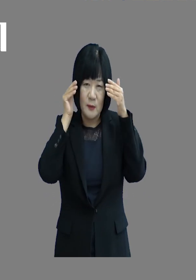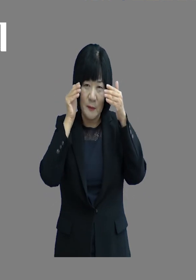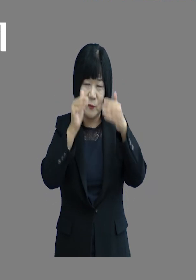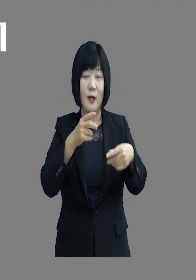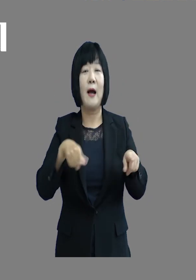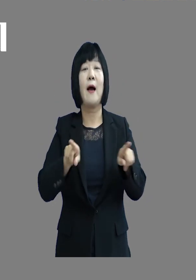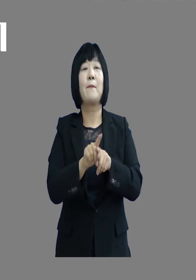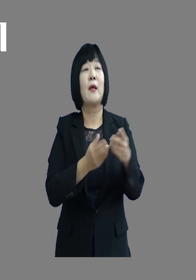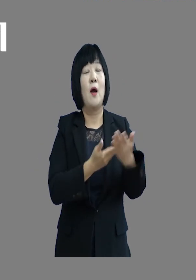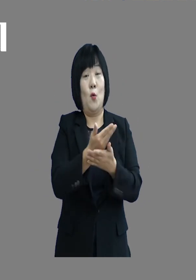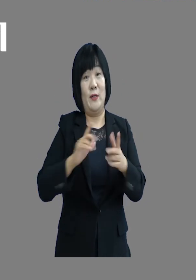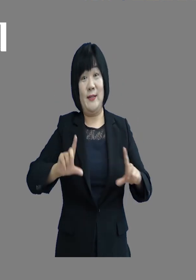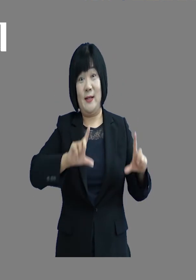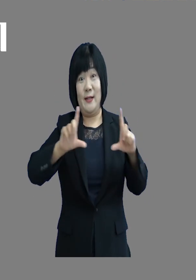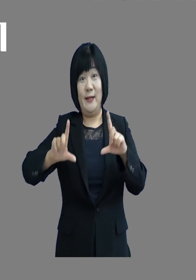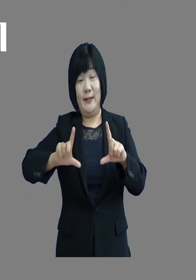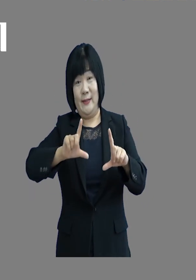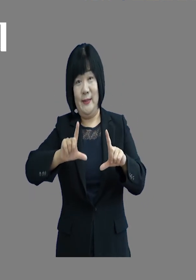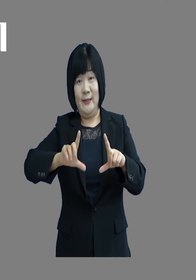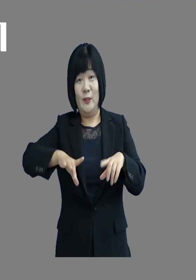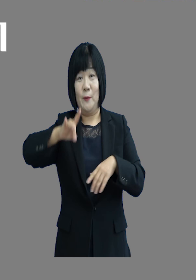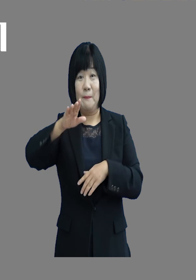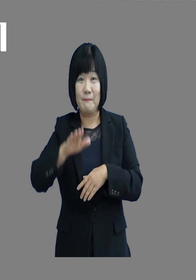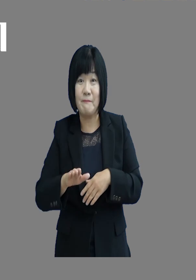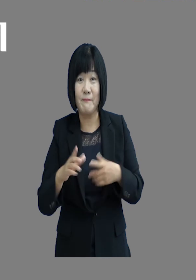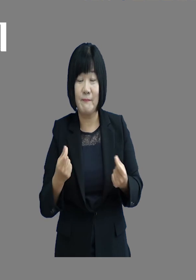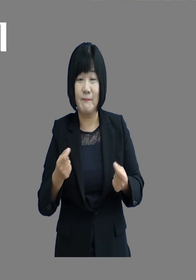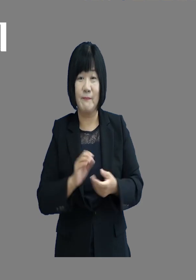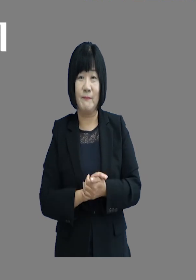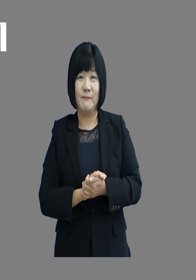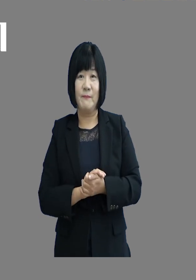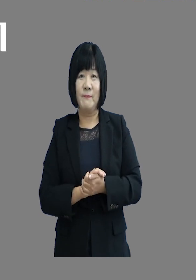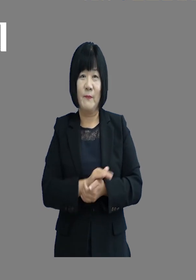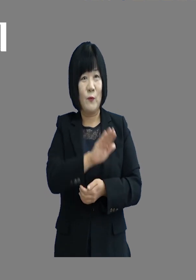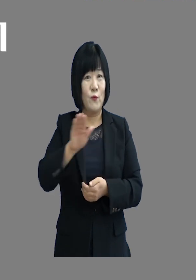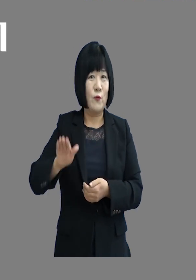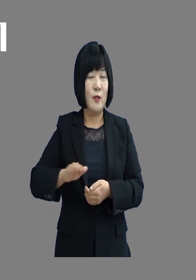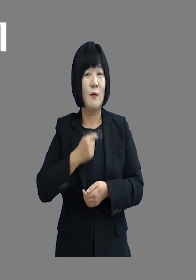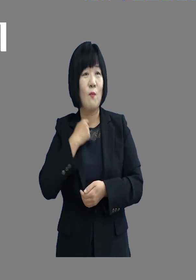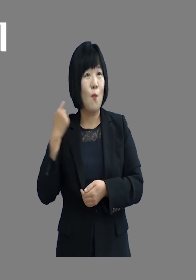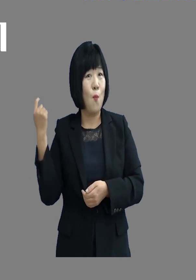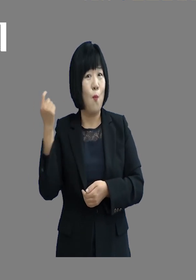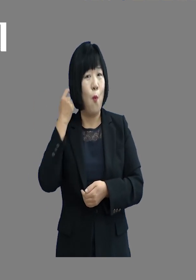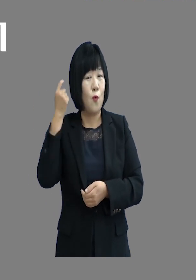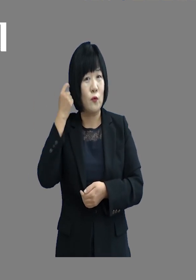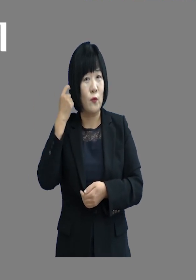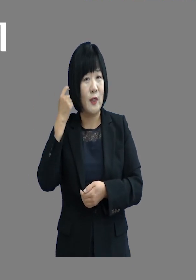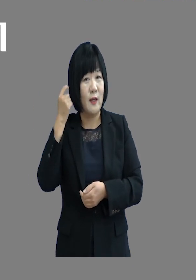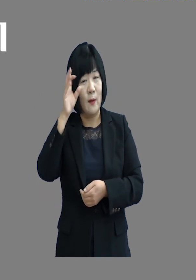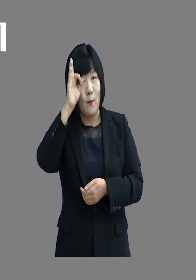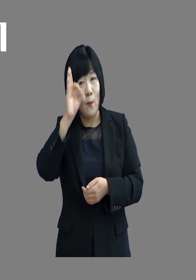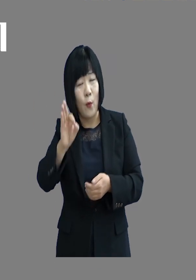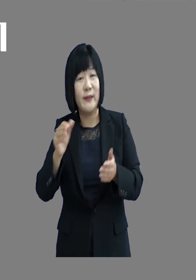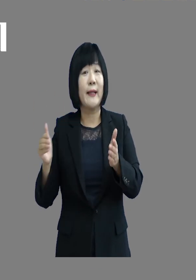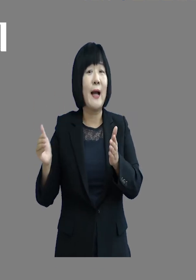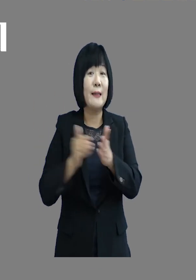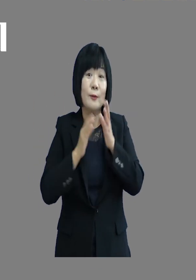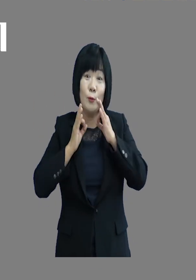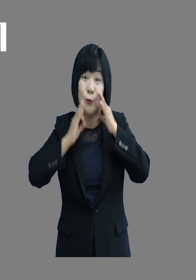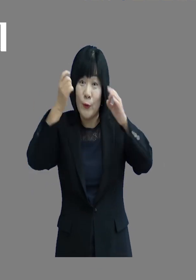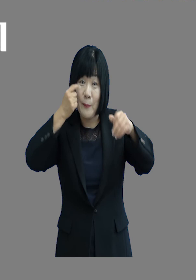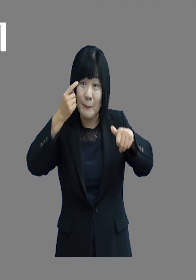함께 어울려 살아가는 첫걸음이 아닐까요? 우리 그 목소리가 보일 때까지 한번 노력해